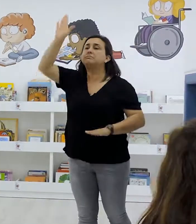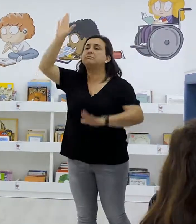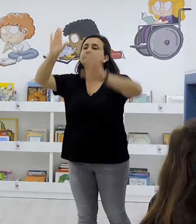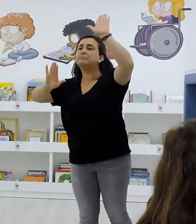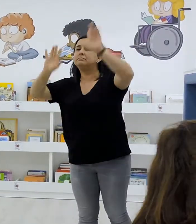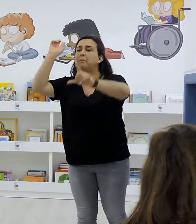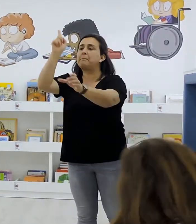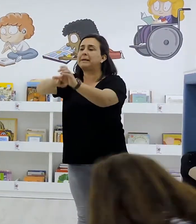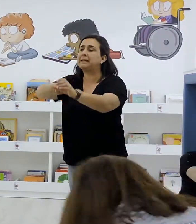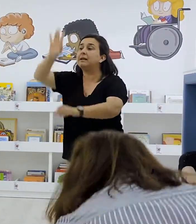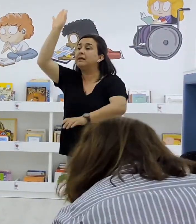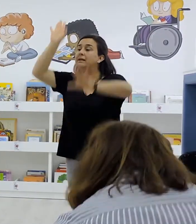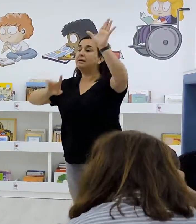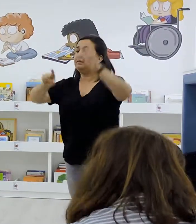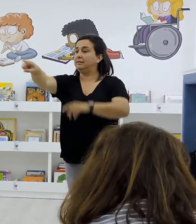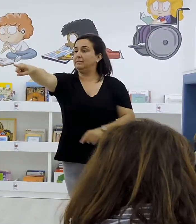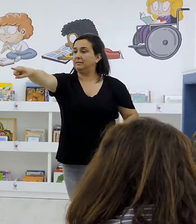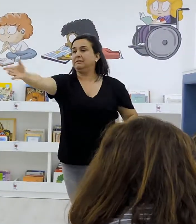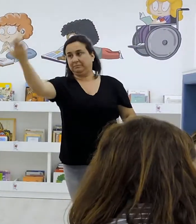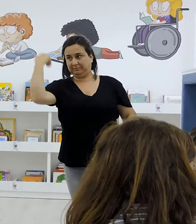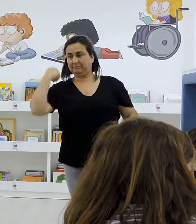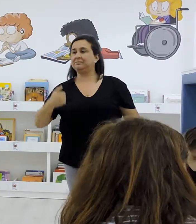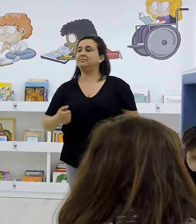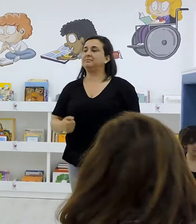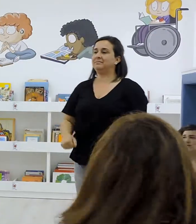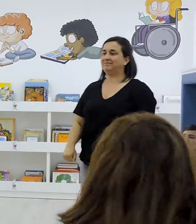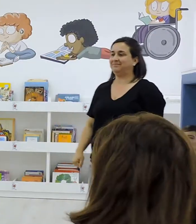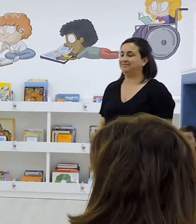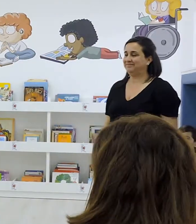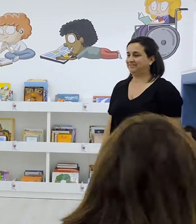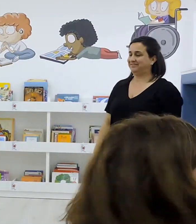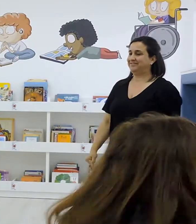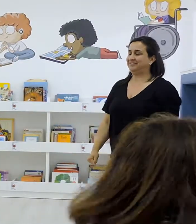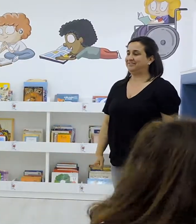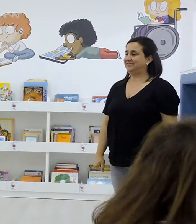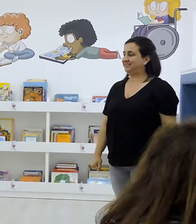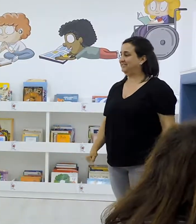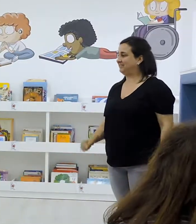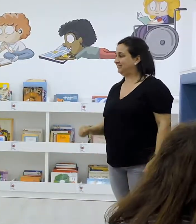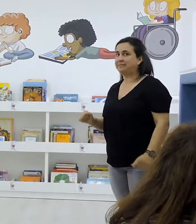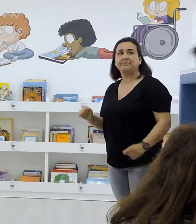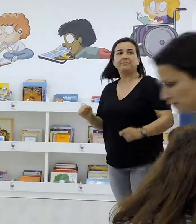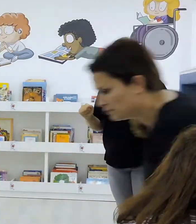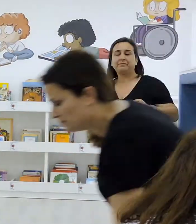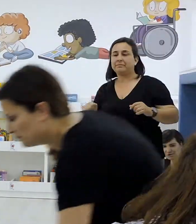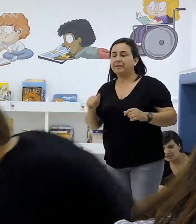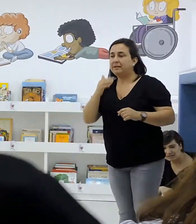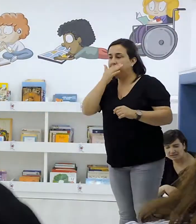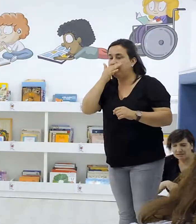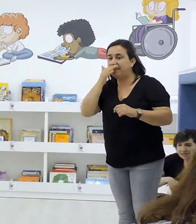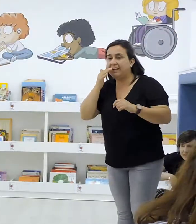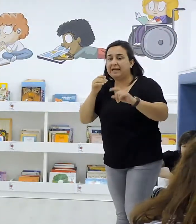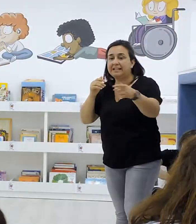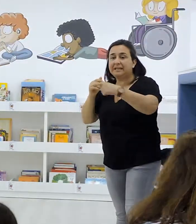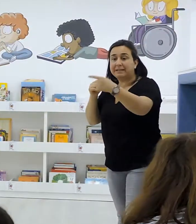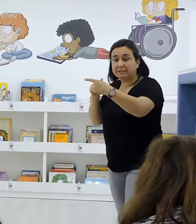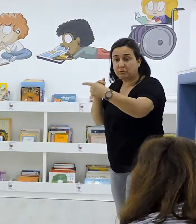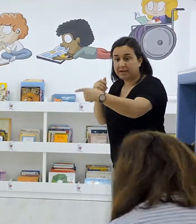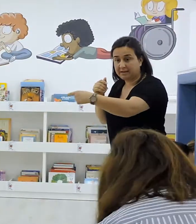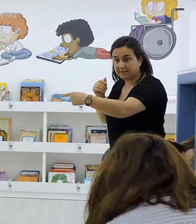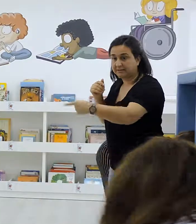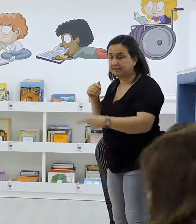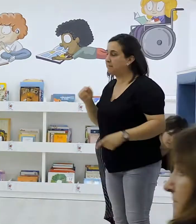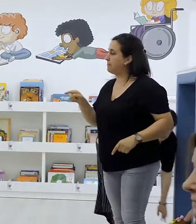participar. ¿Alguien que le apetezca participar? Sí, tú, pues vente para aquí. Choca. Colócate aquí. Eso.